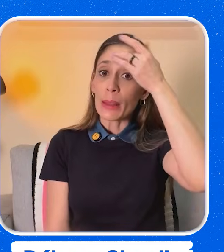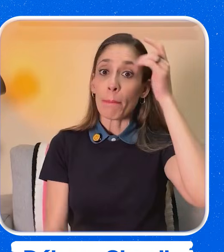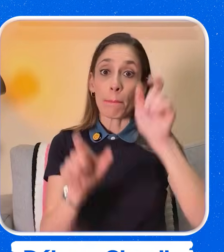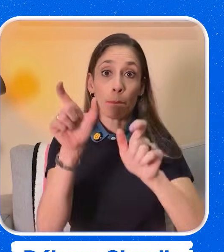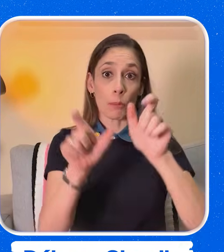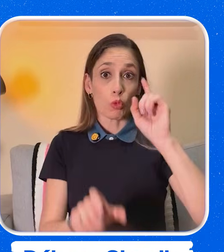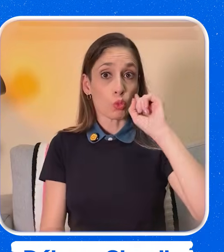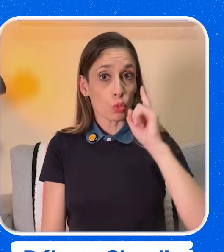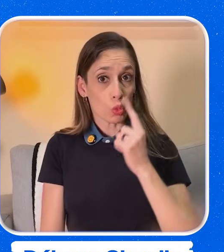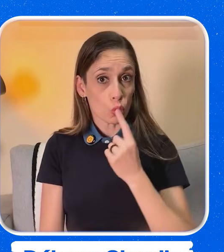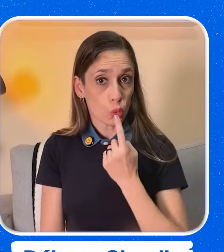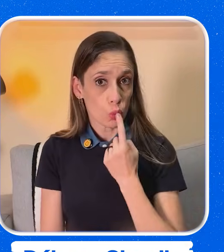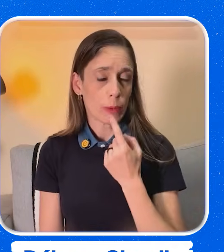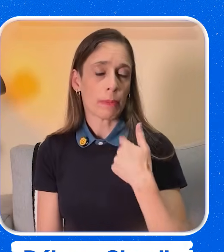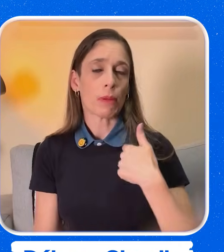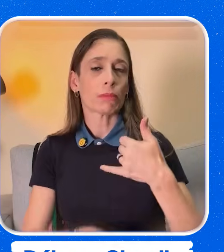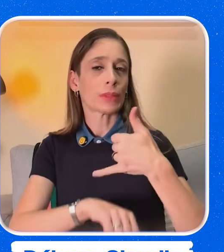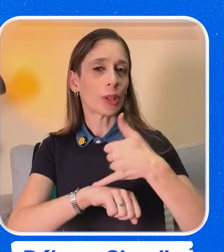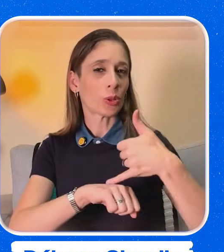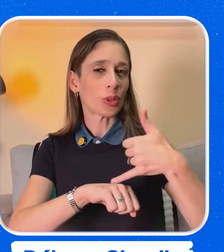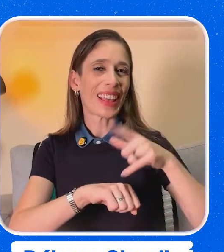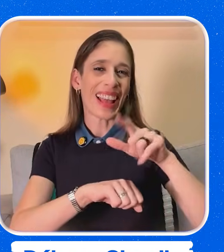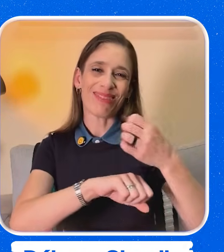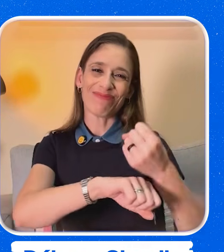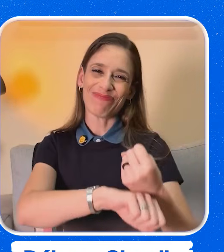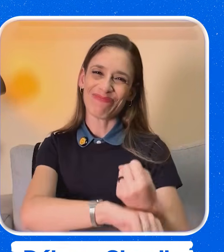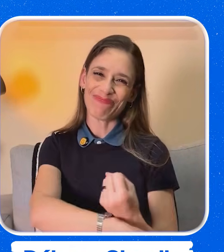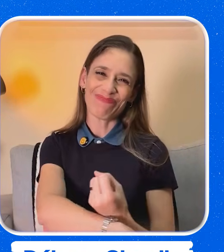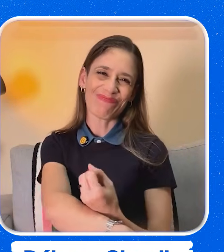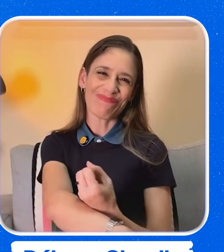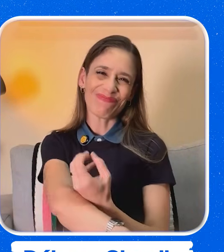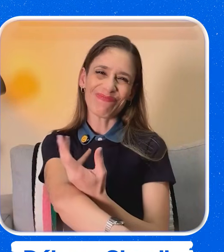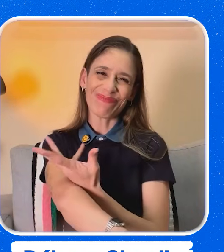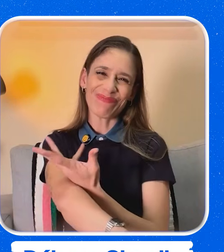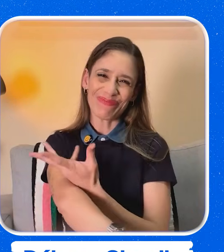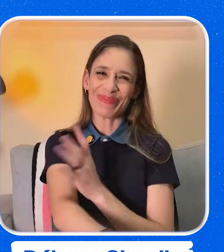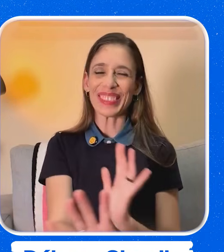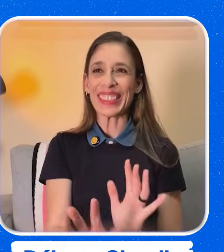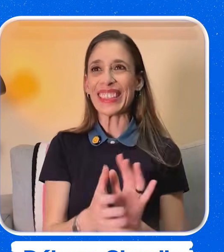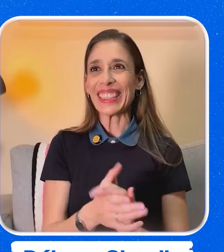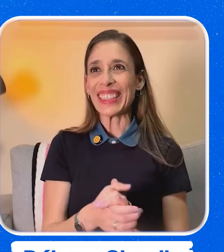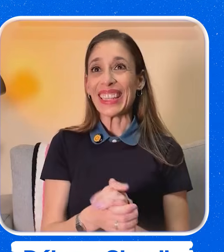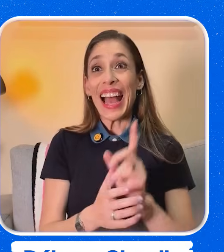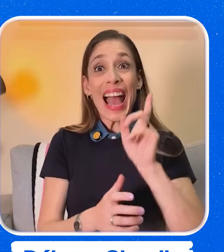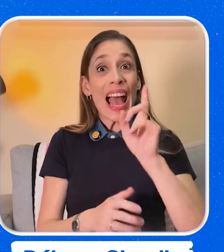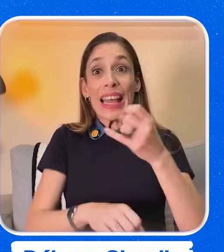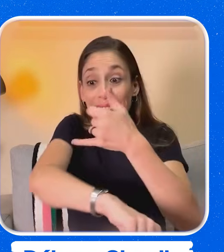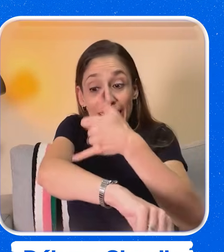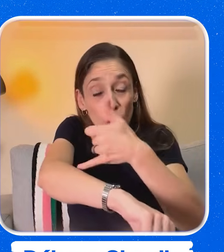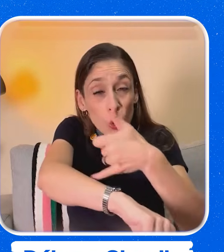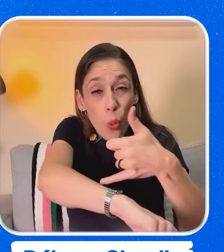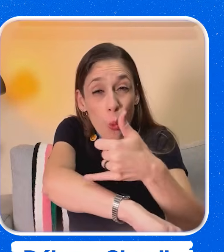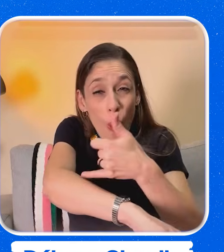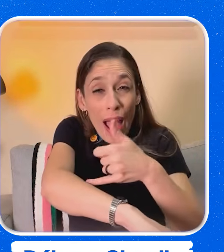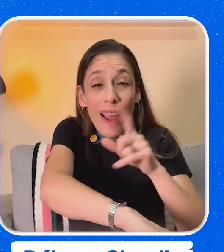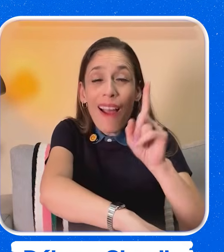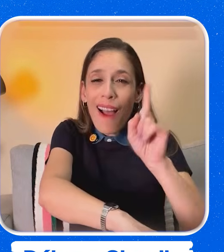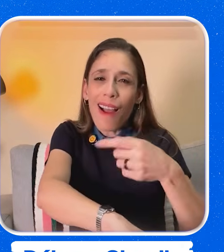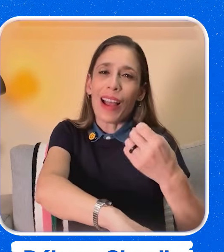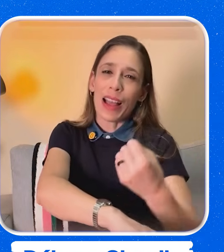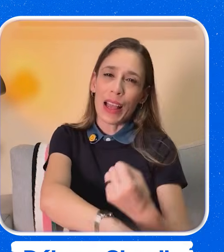eu já tatuei, é sempre muito emocionante. É sempre muito. Já é emocionante tatuar, né? Porque já